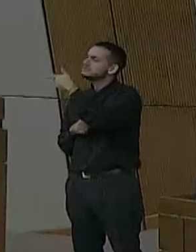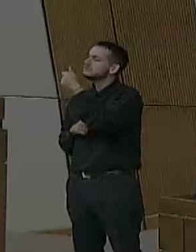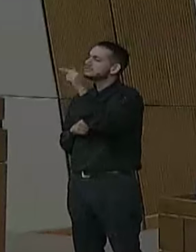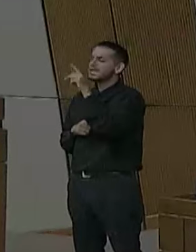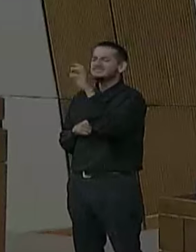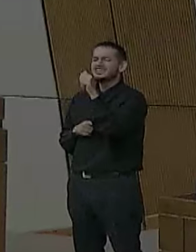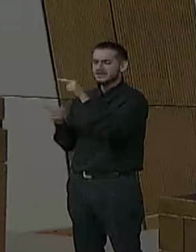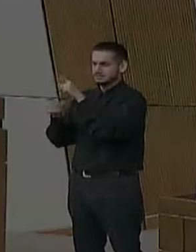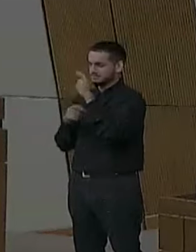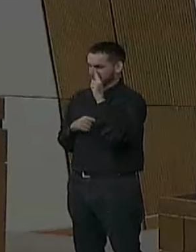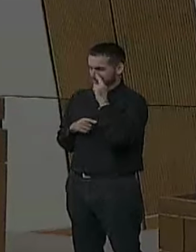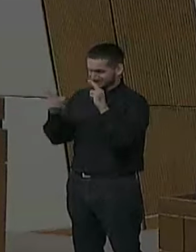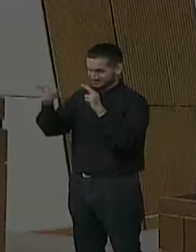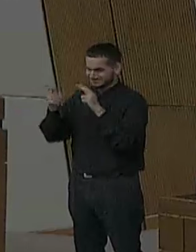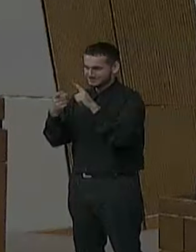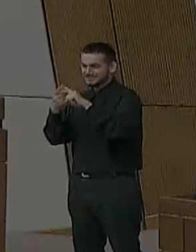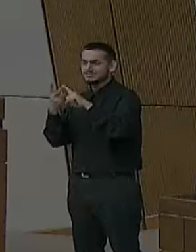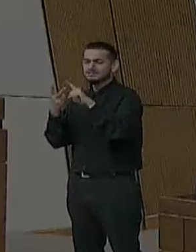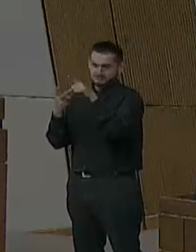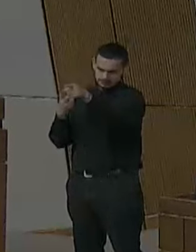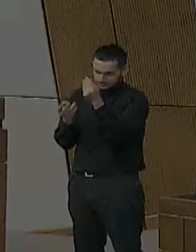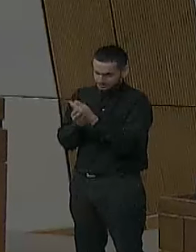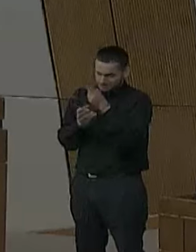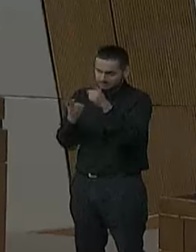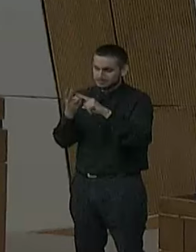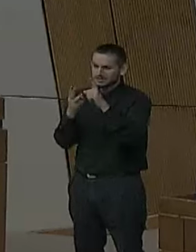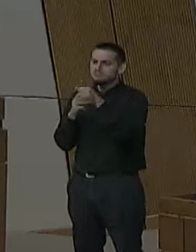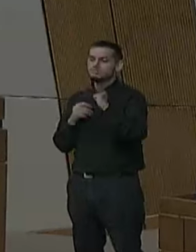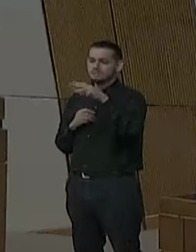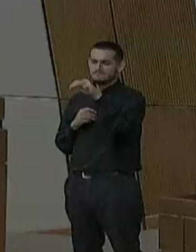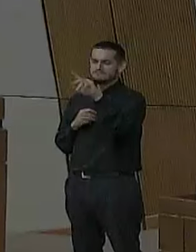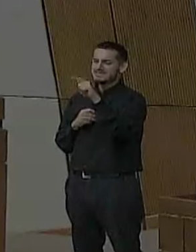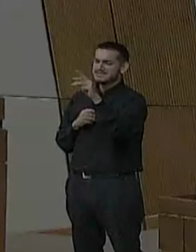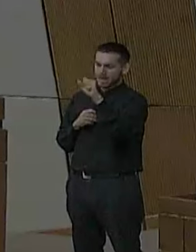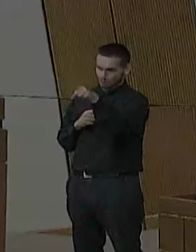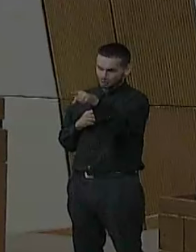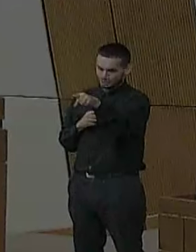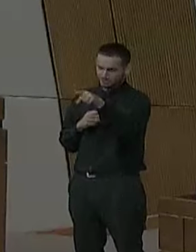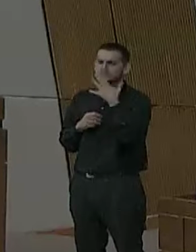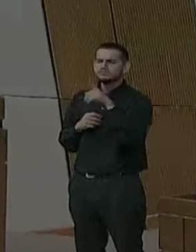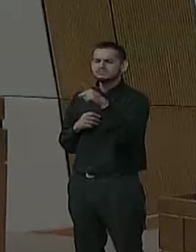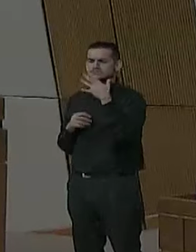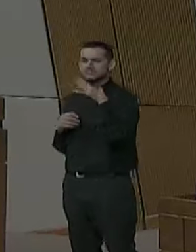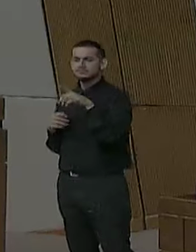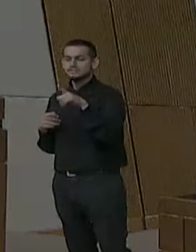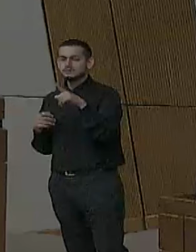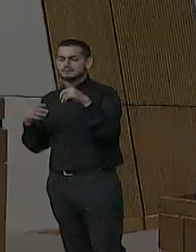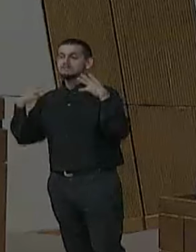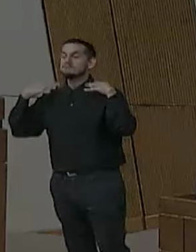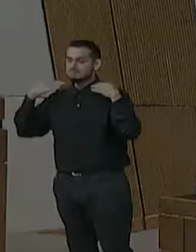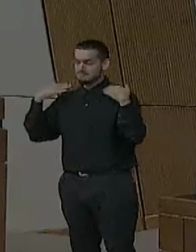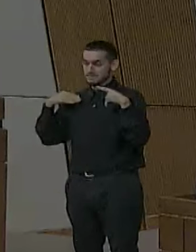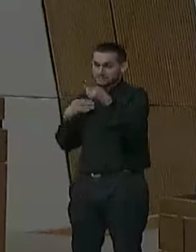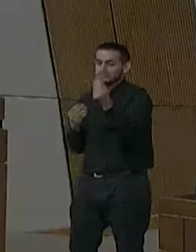¿verdad? El representante de Familias, y también de Milagros, que es del grupo de personas con discapacidad auditiva.